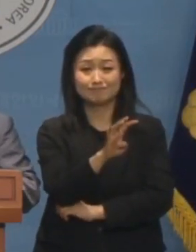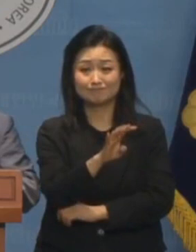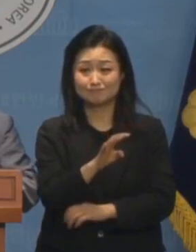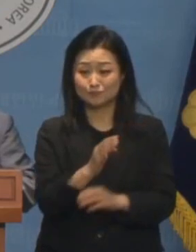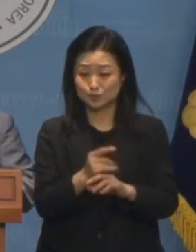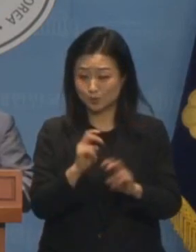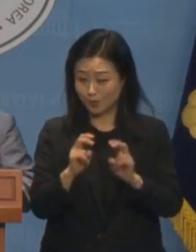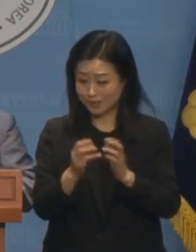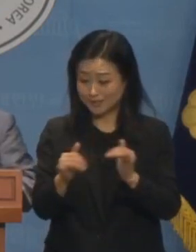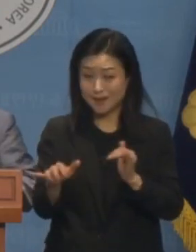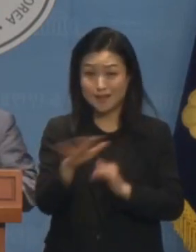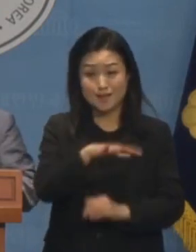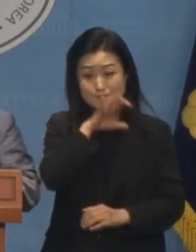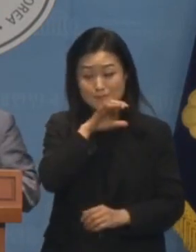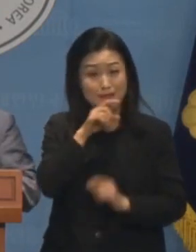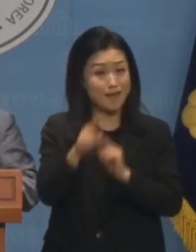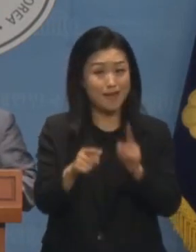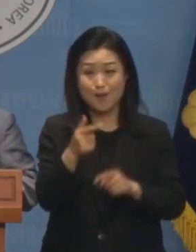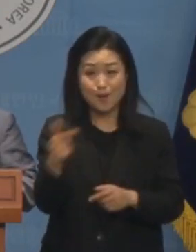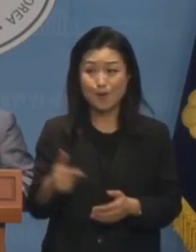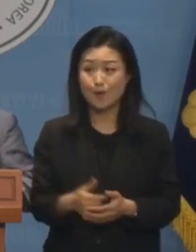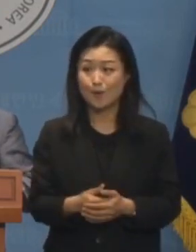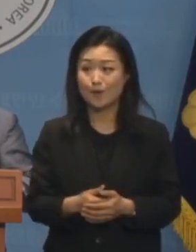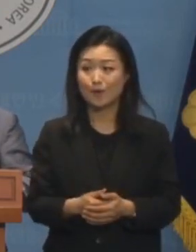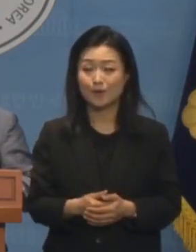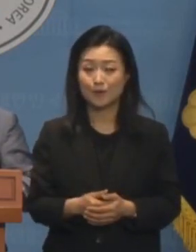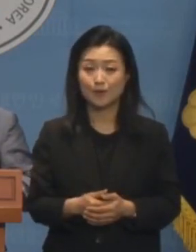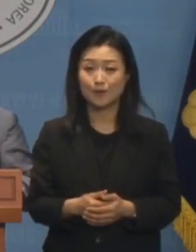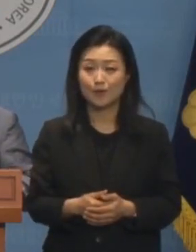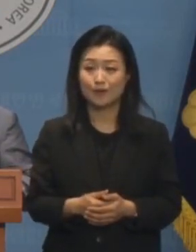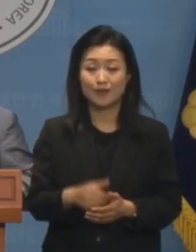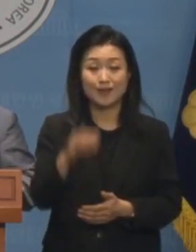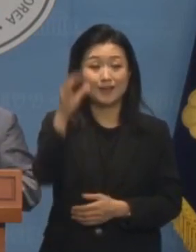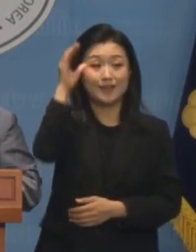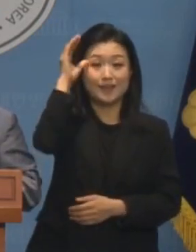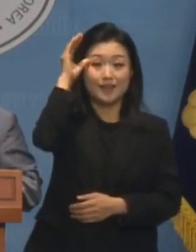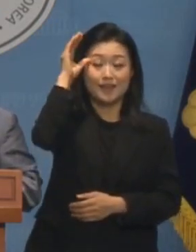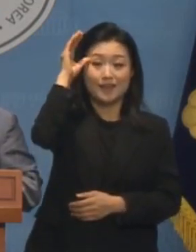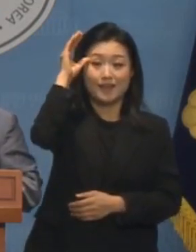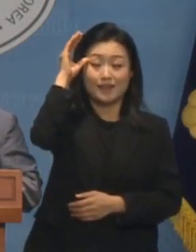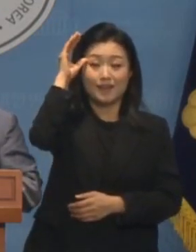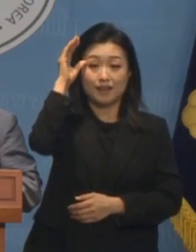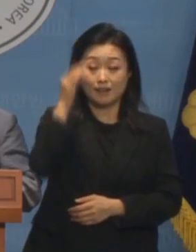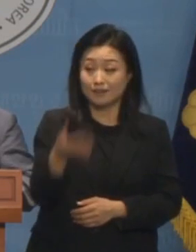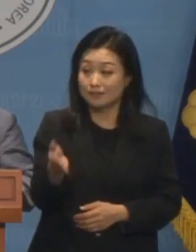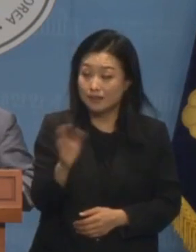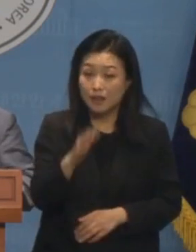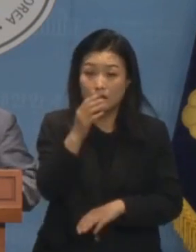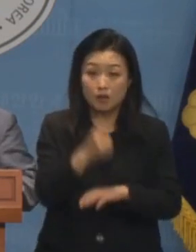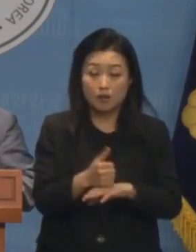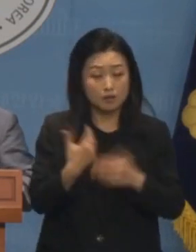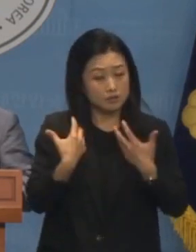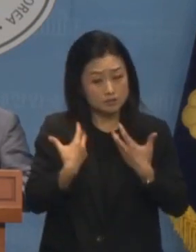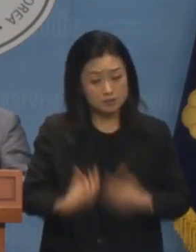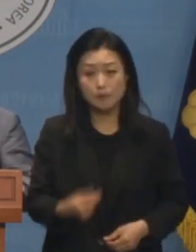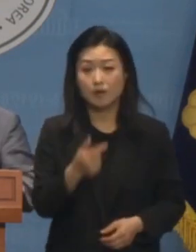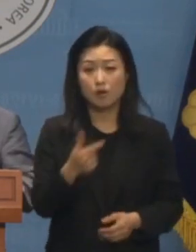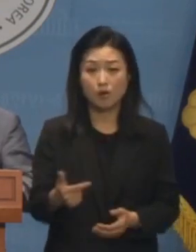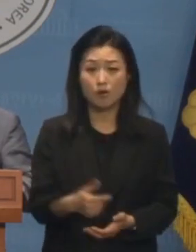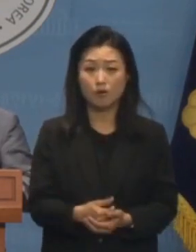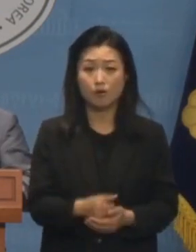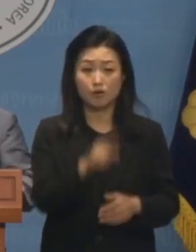중소상공인 자영업자들이 난리가 났습니다. 오히려 기대를 부풀리게 해놓고